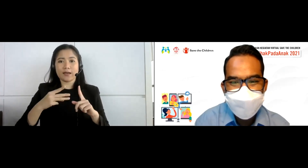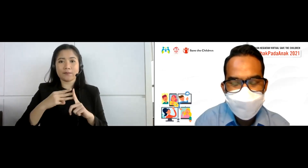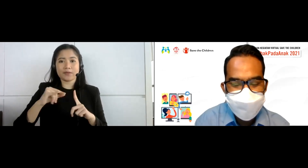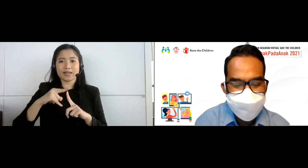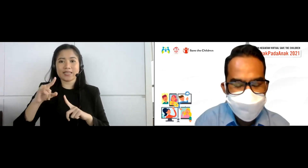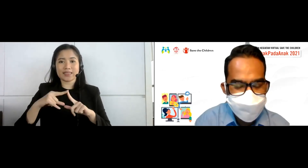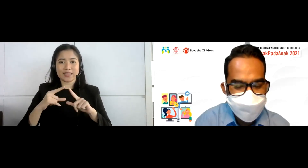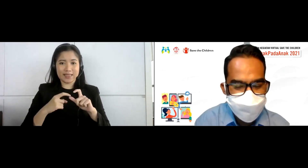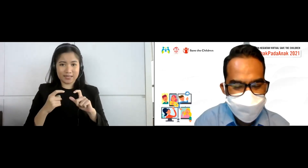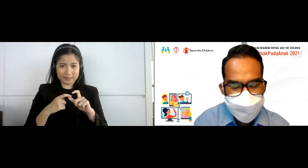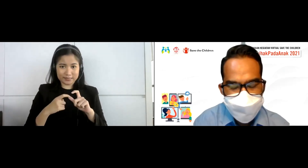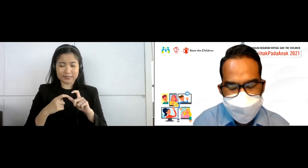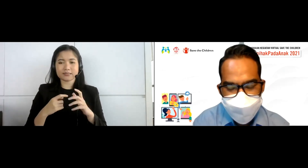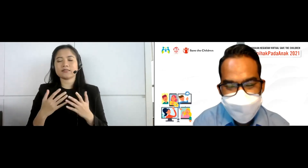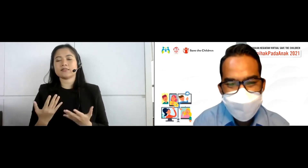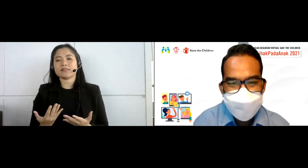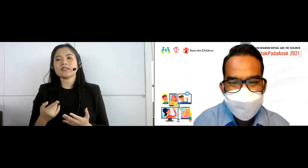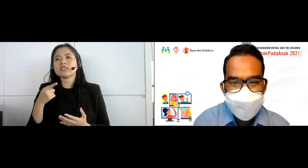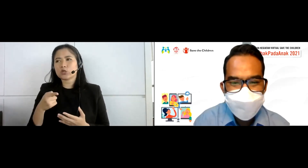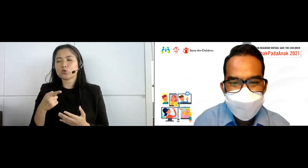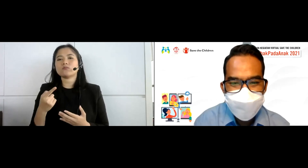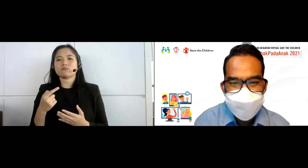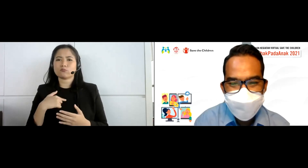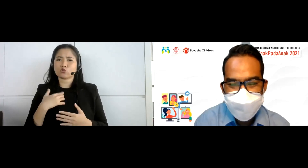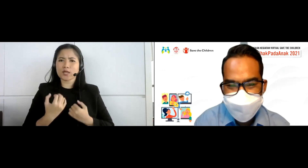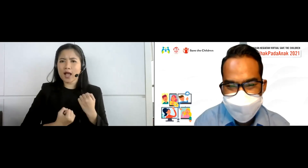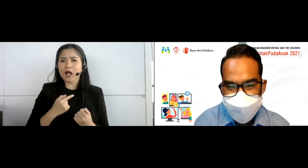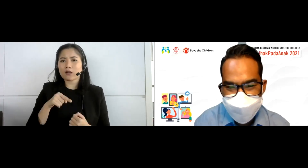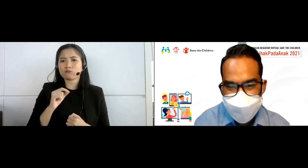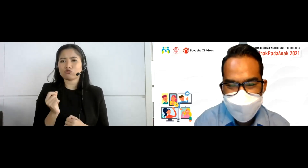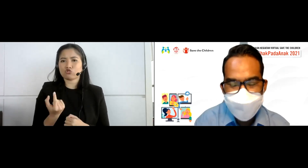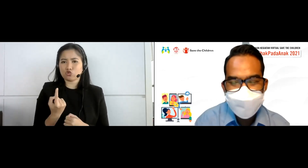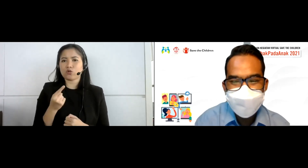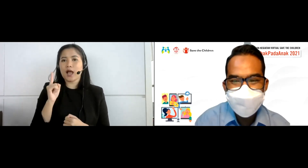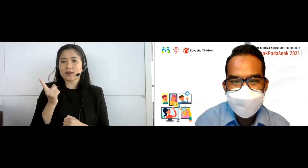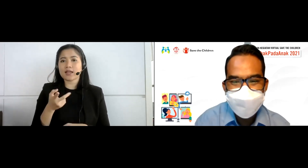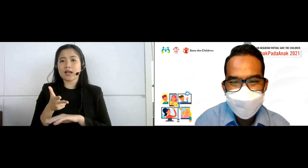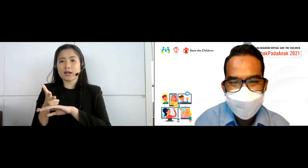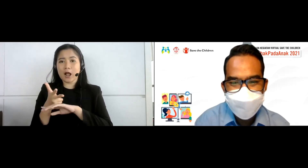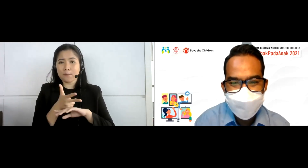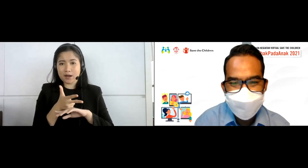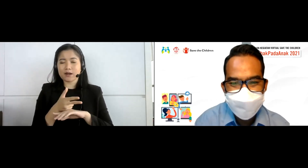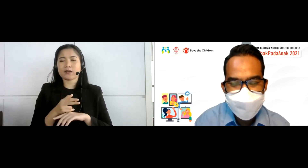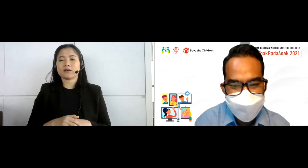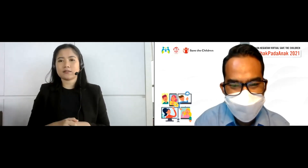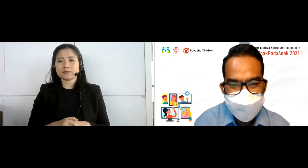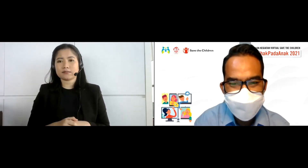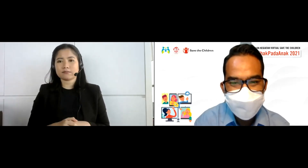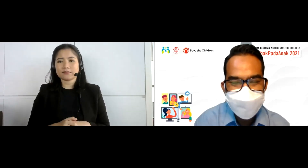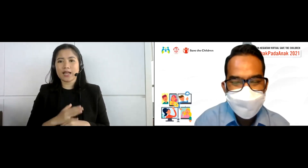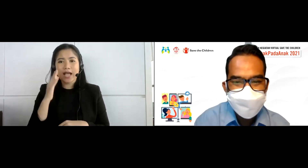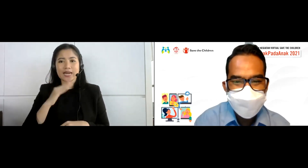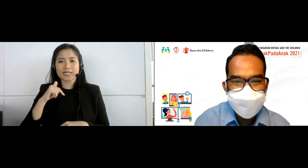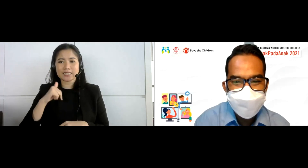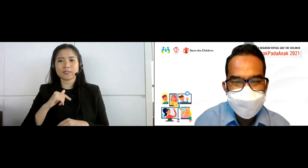yang kita munculkan di webinar kali ini dengan rekaman. Jadi apa yang kita bicarakan hari